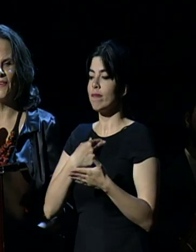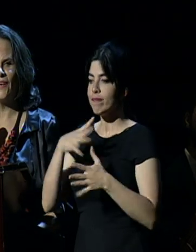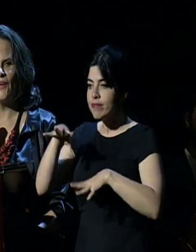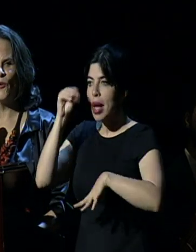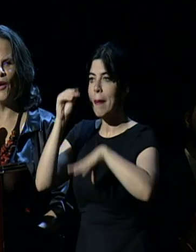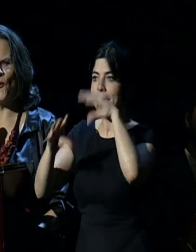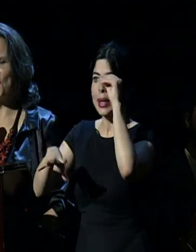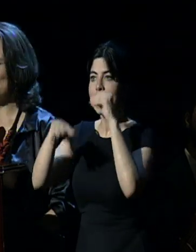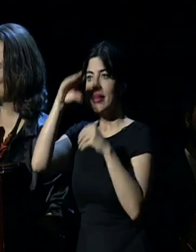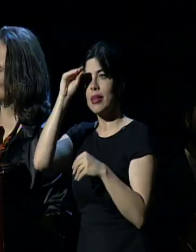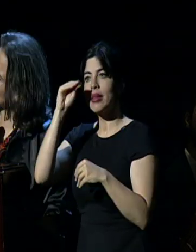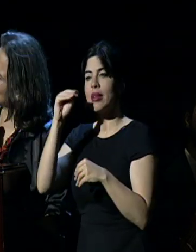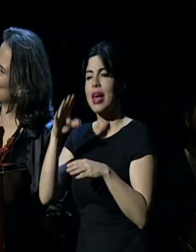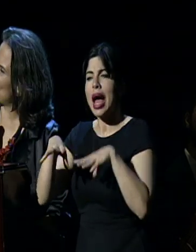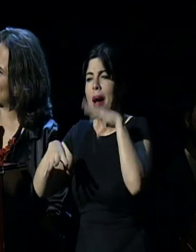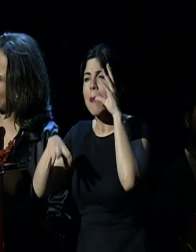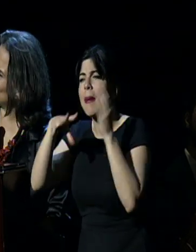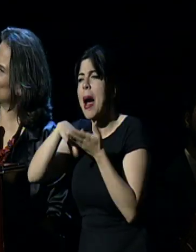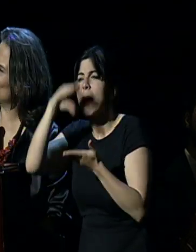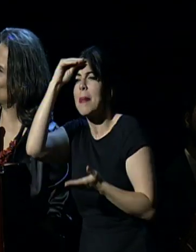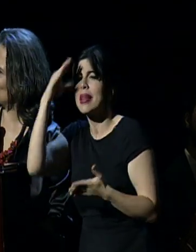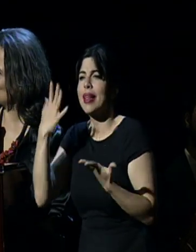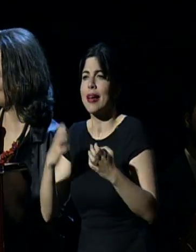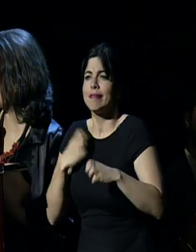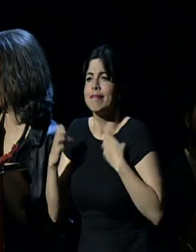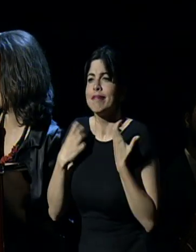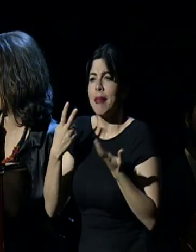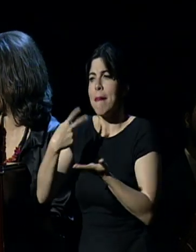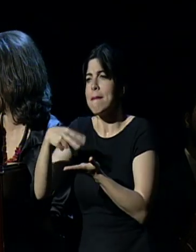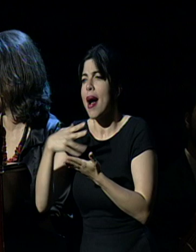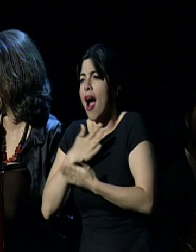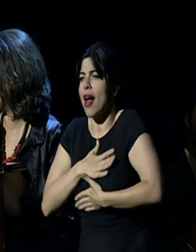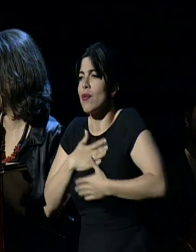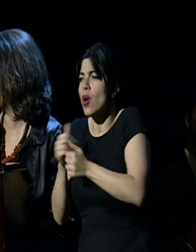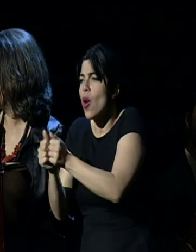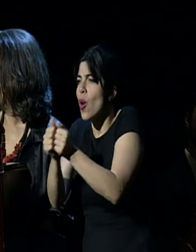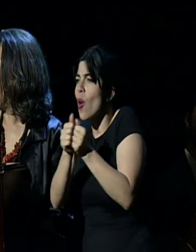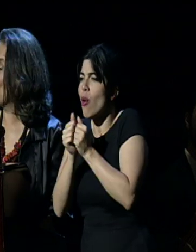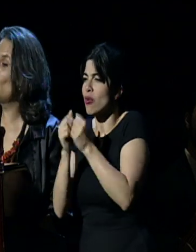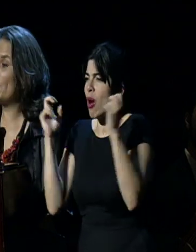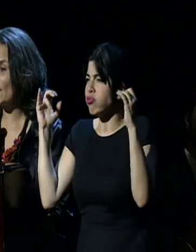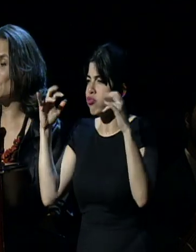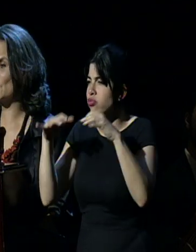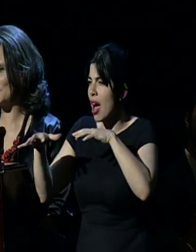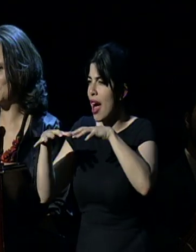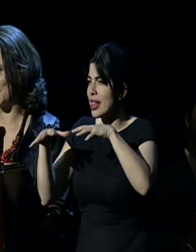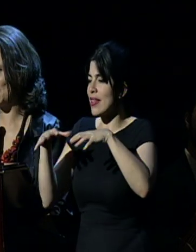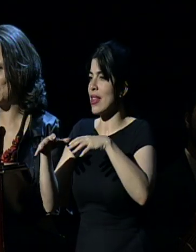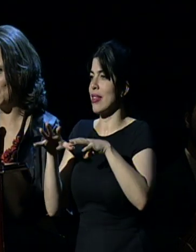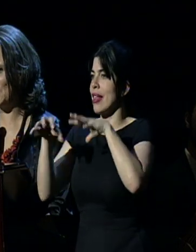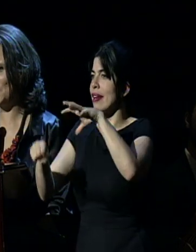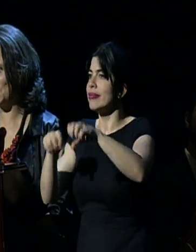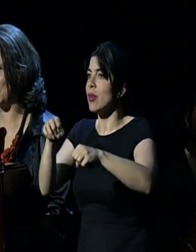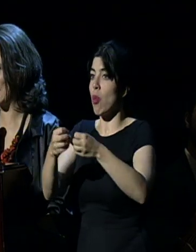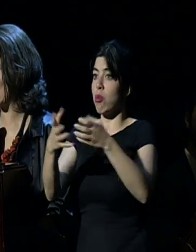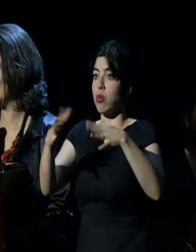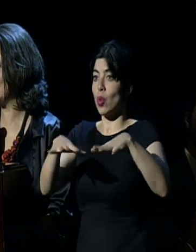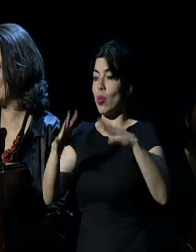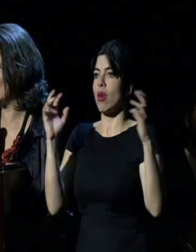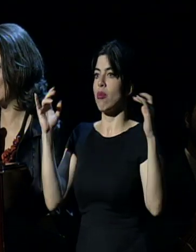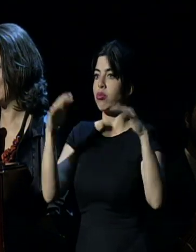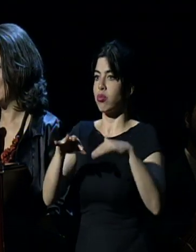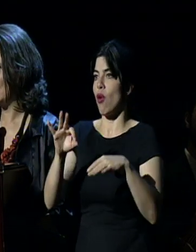aprendemos con enorme entusiasmo, bailando, disfrutando juntos en eventos masivos, a ocupar nuestros espacios públicos de